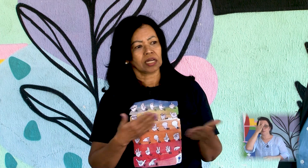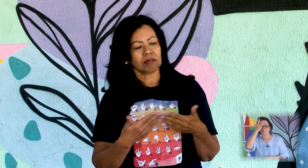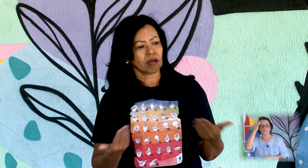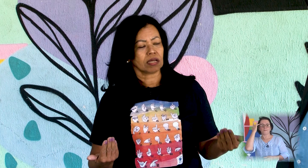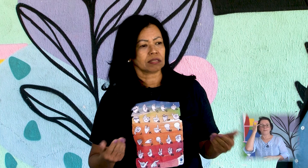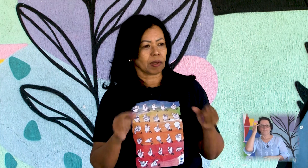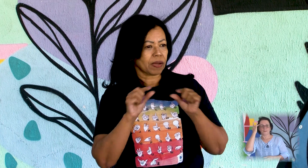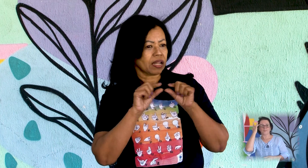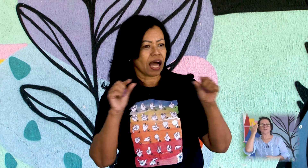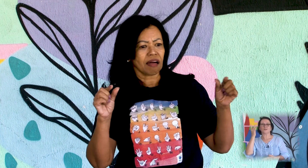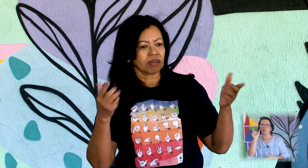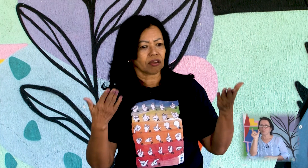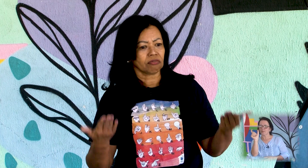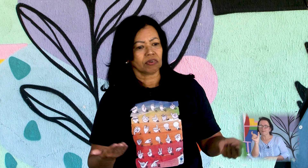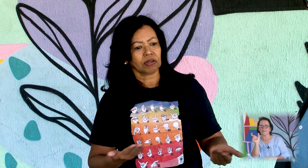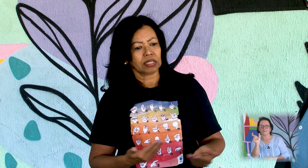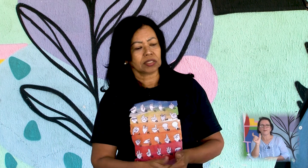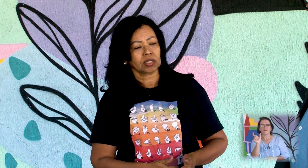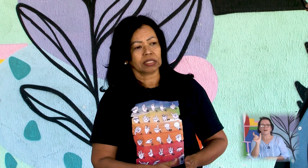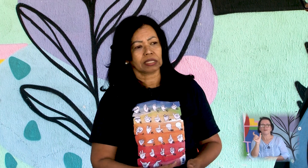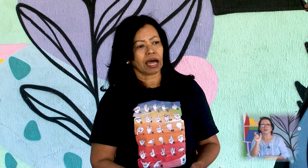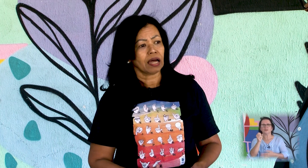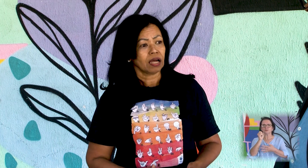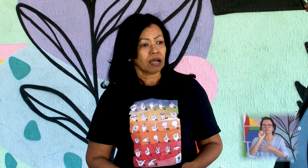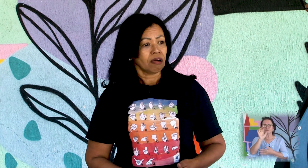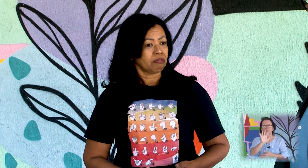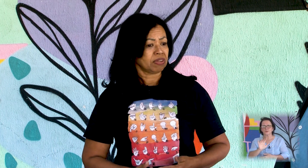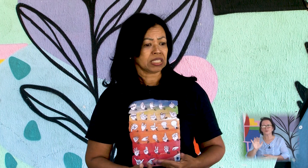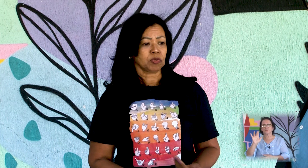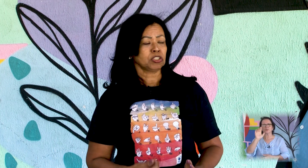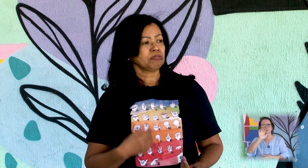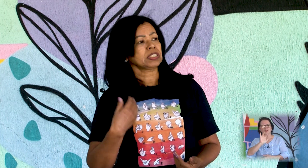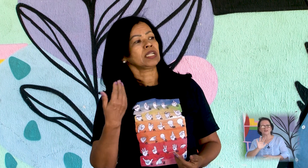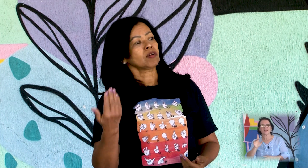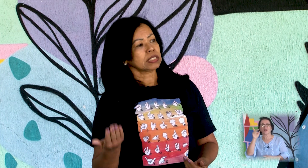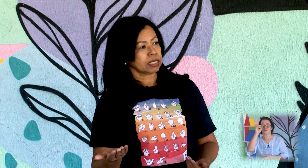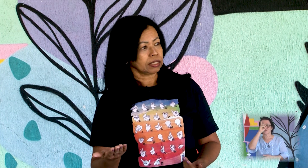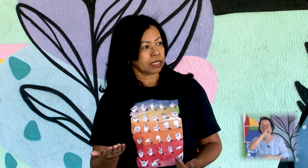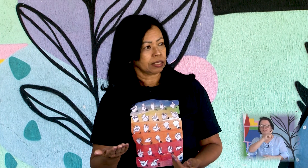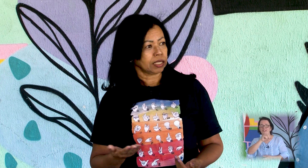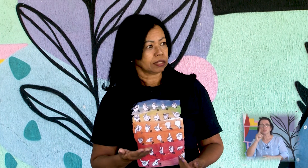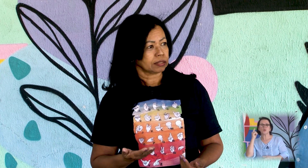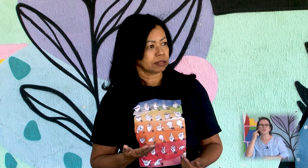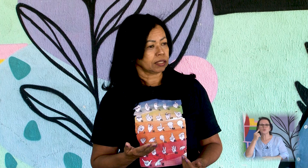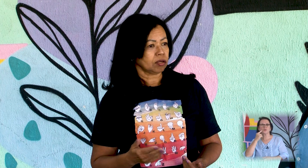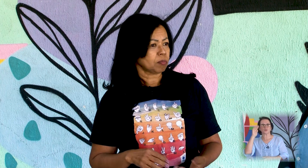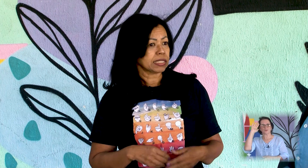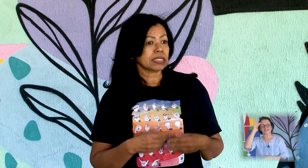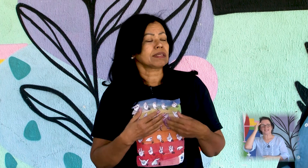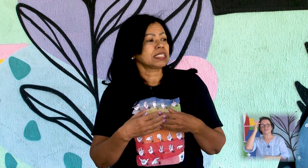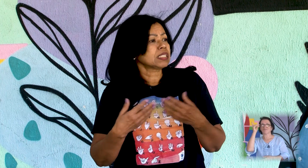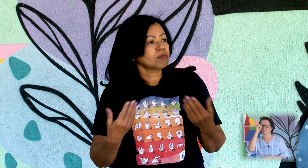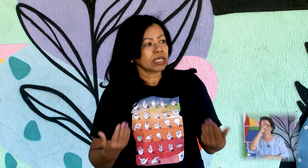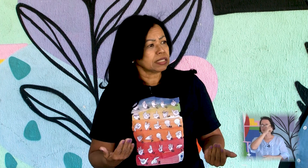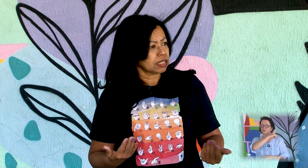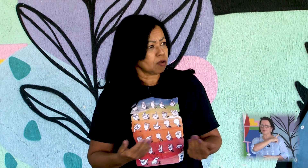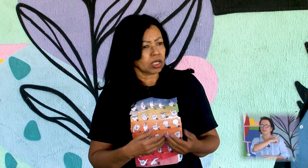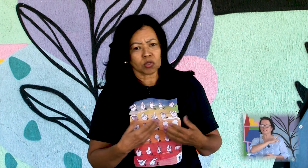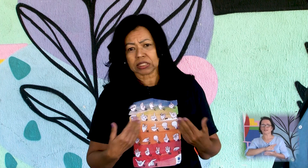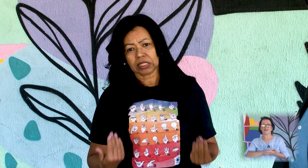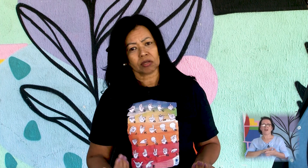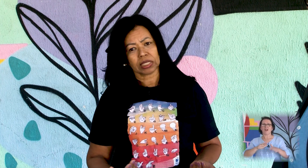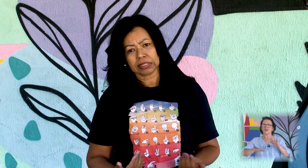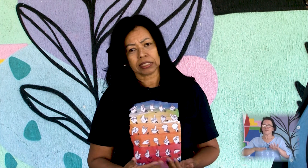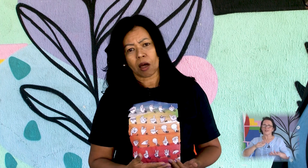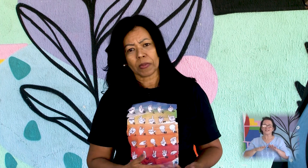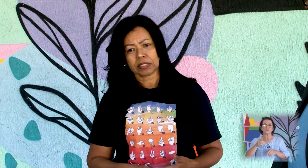palavra, então, nossa, uma palavra que eu vou ali soletrar, vai ser muito difícil ele conseguir entender, entendeu? Mas às vezes não tem sinal, tem